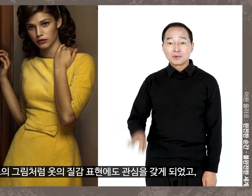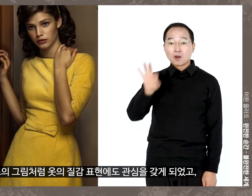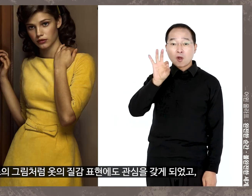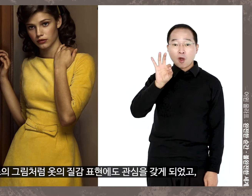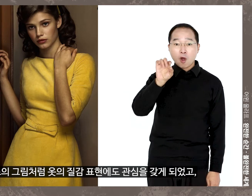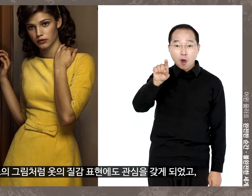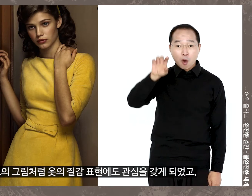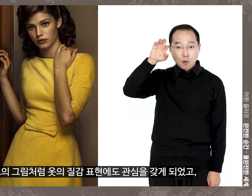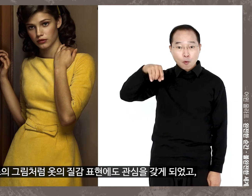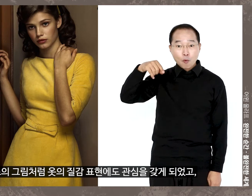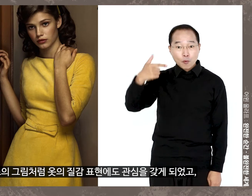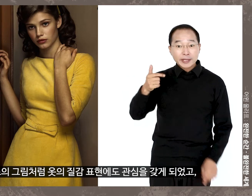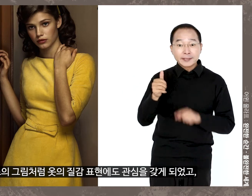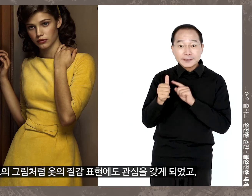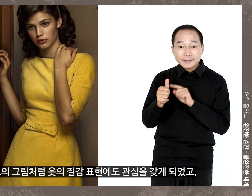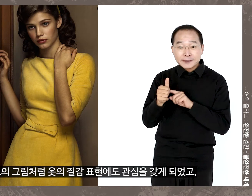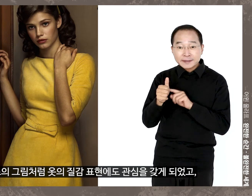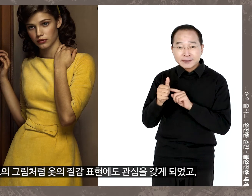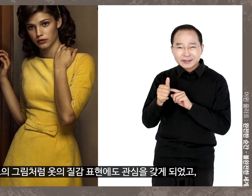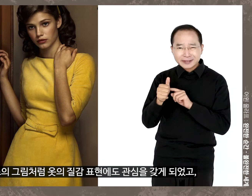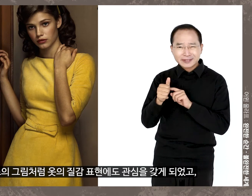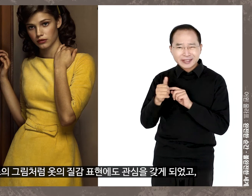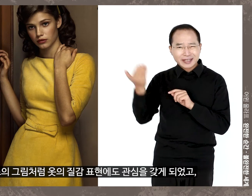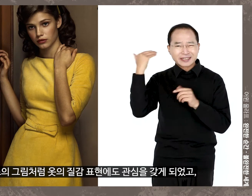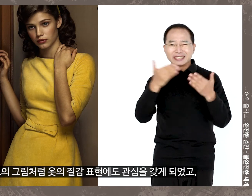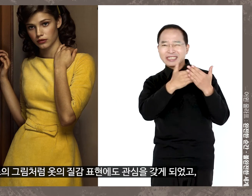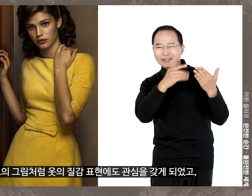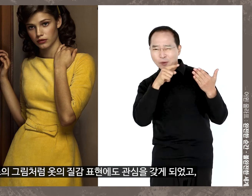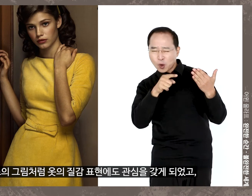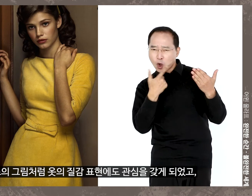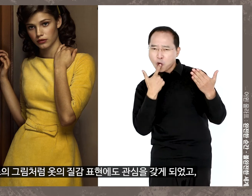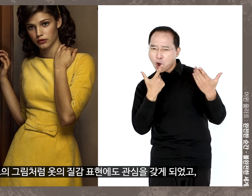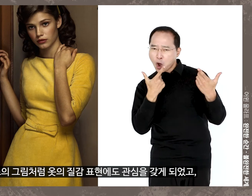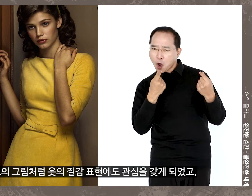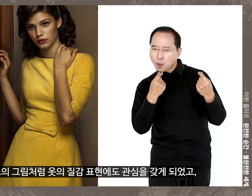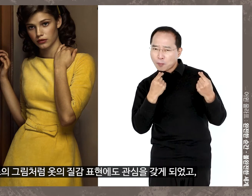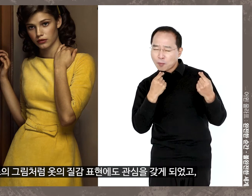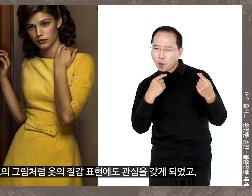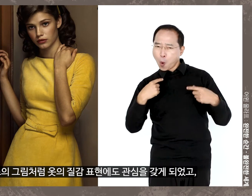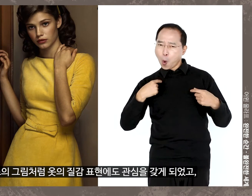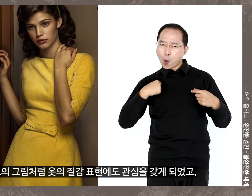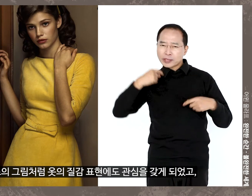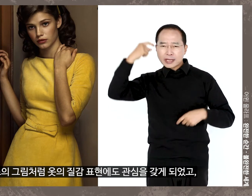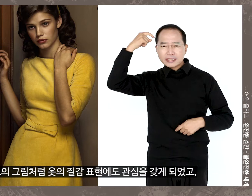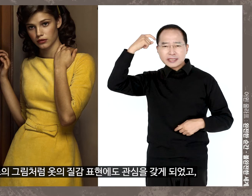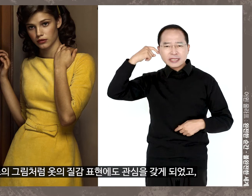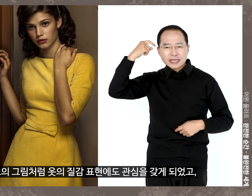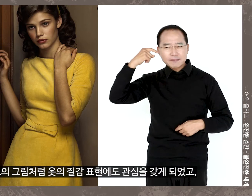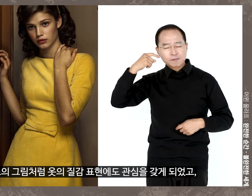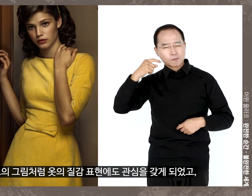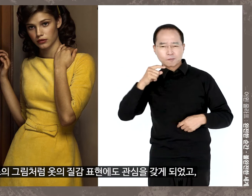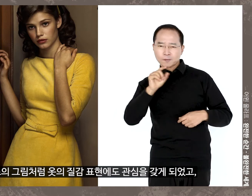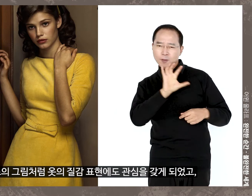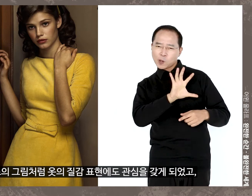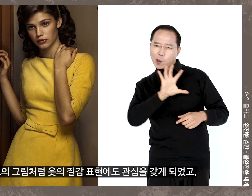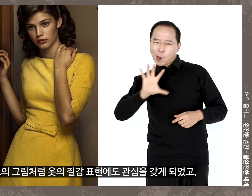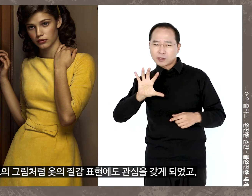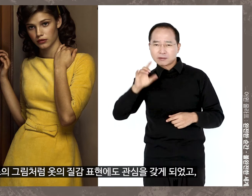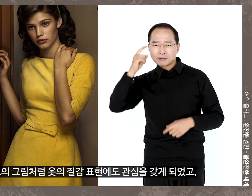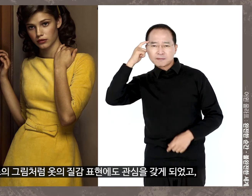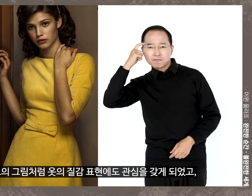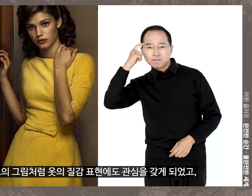어윈은 요하네스의 그림처럼 옷의 질감 표현에도 관심을 갖게 되었고